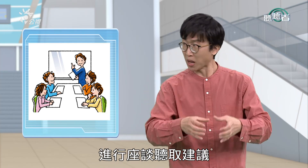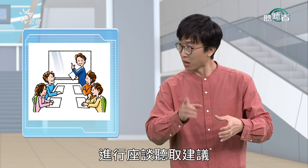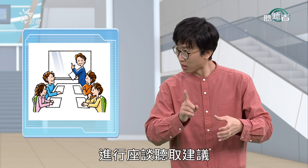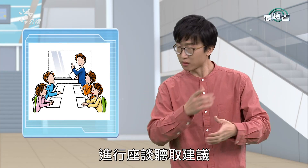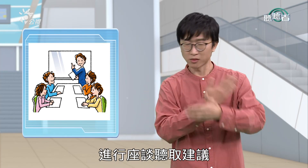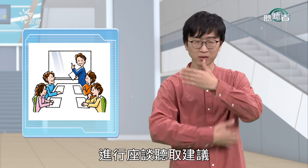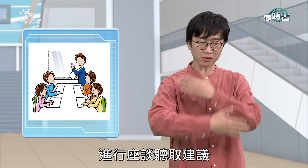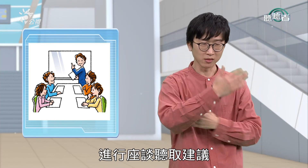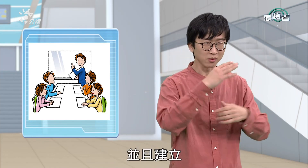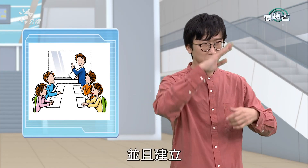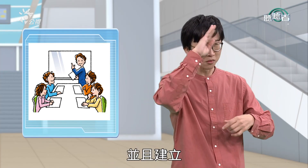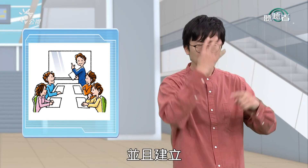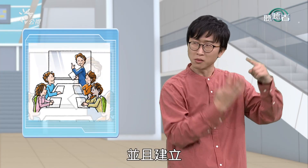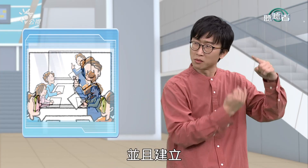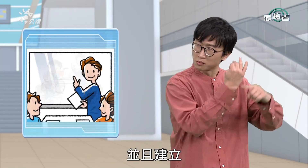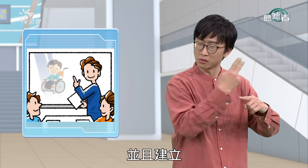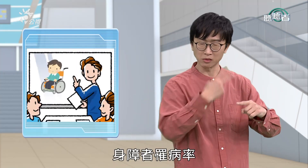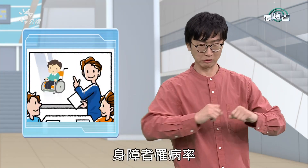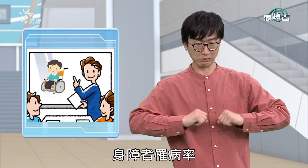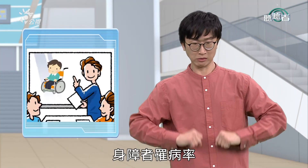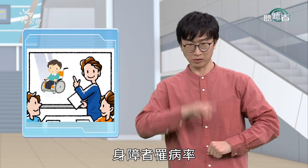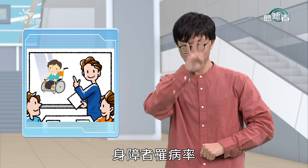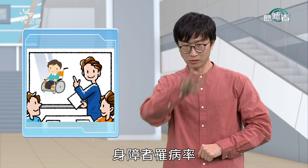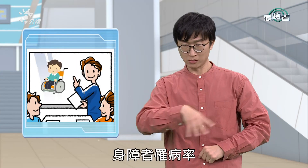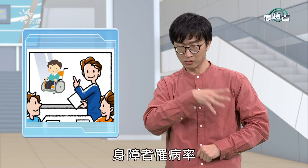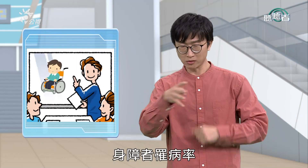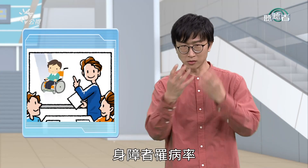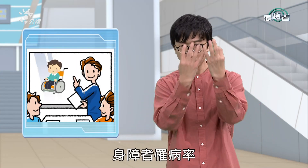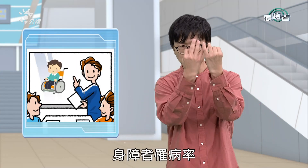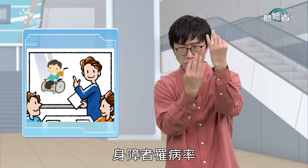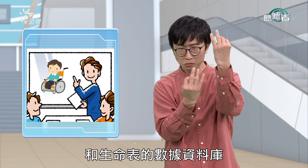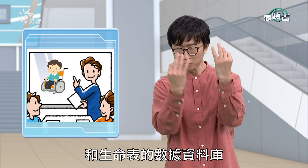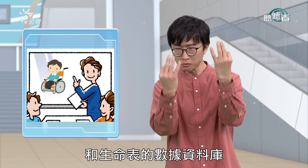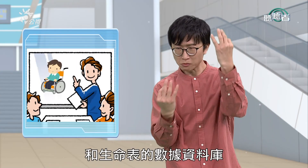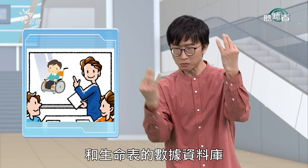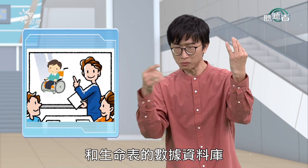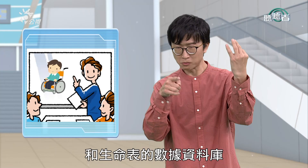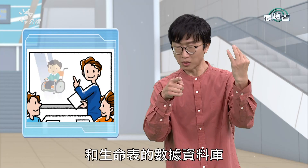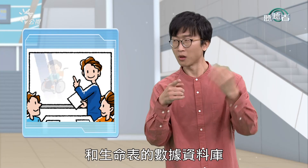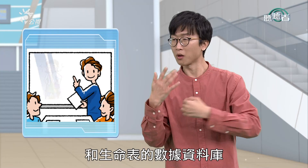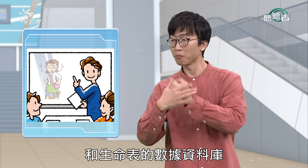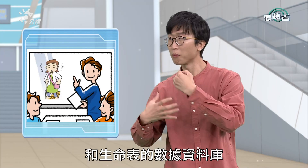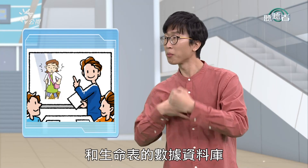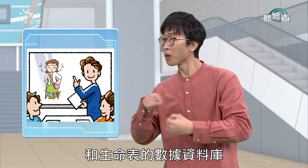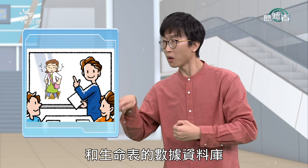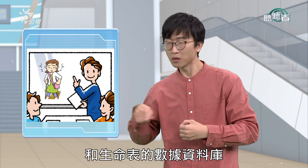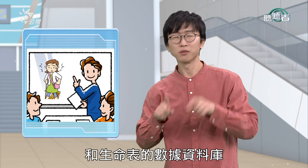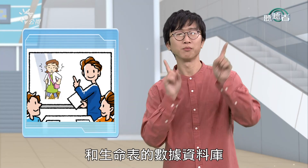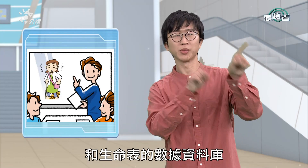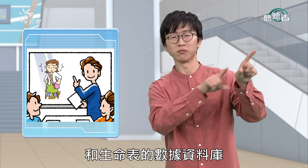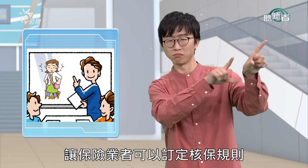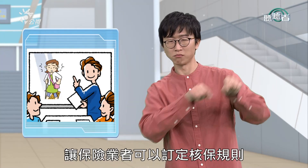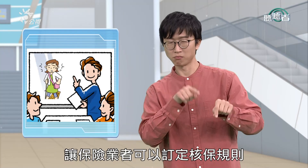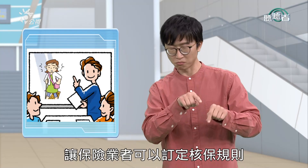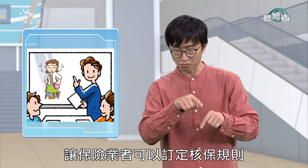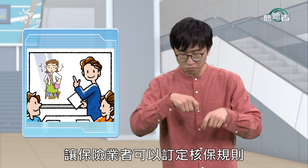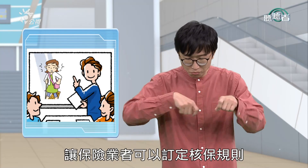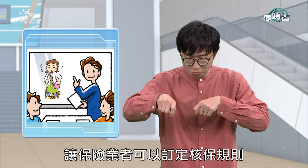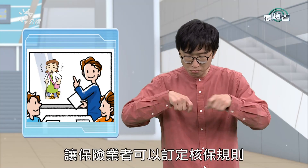听取建议，并且建立身障者离病率和生命表的数据资料库，让保险业者